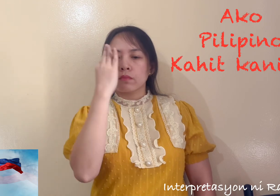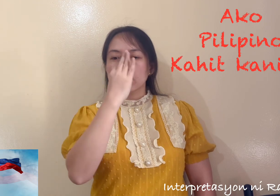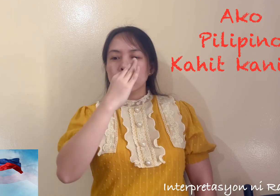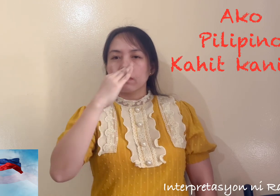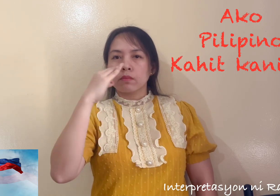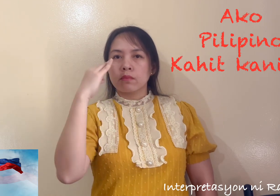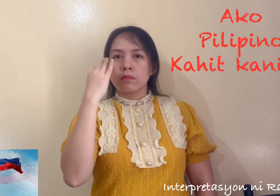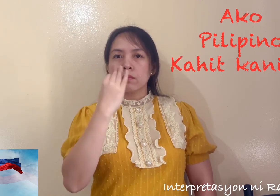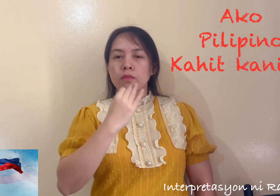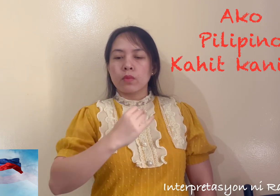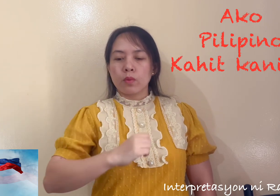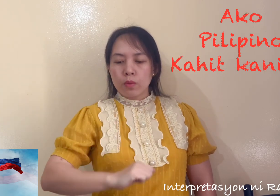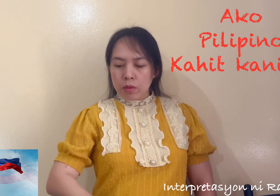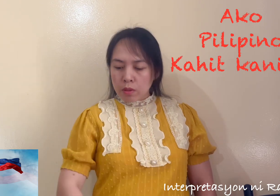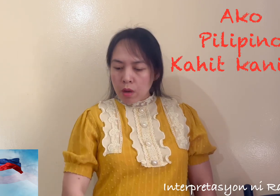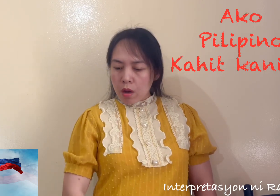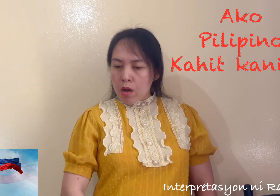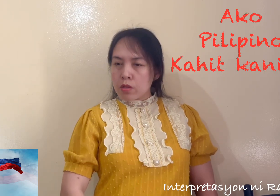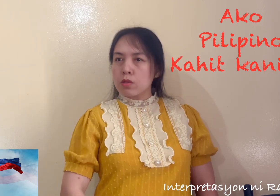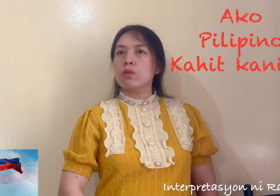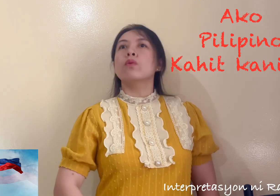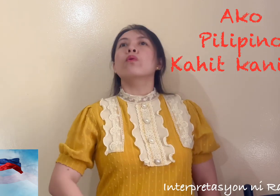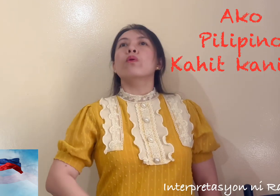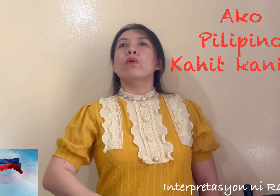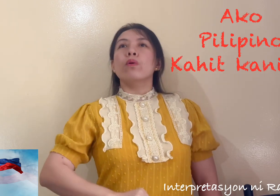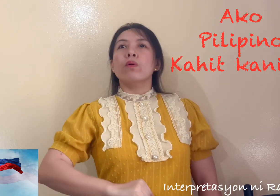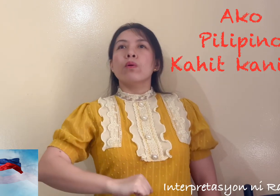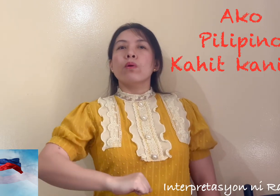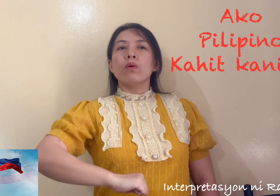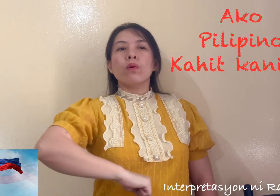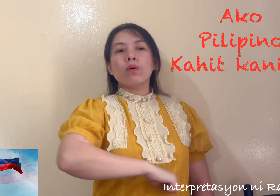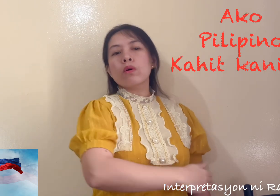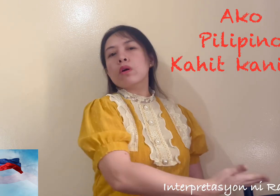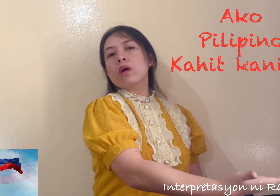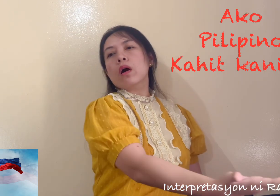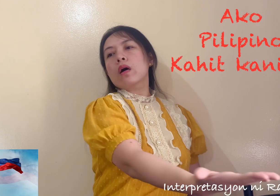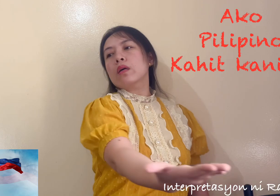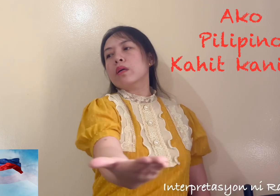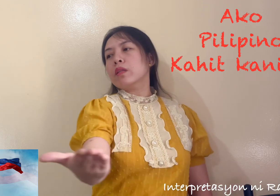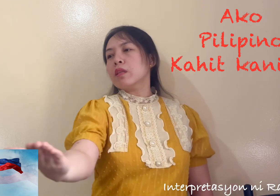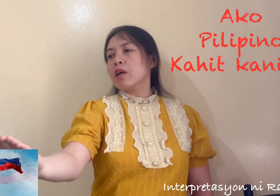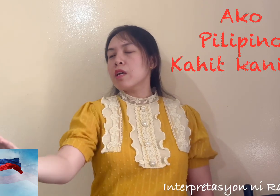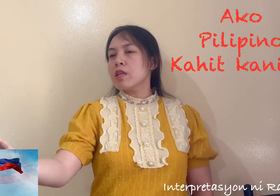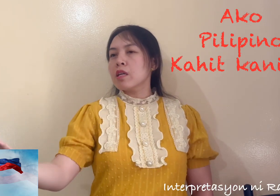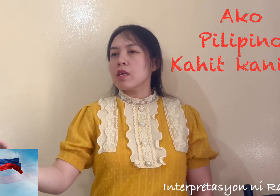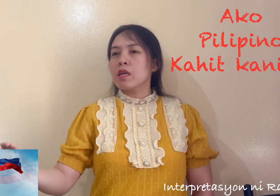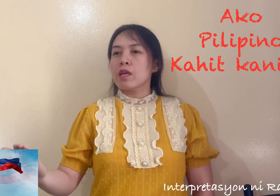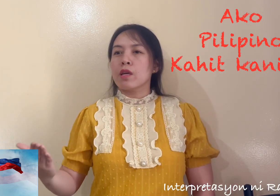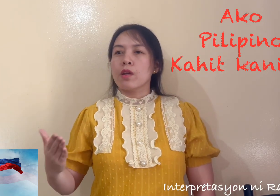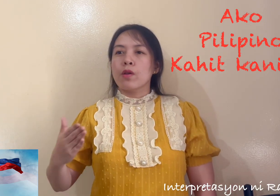ay Pilipino, taas noo kahit